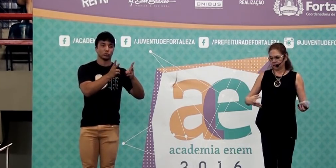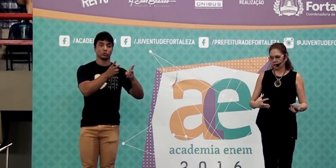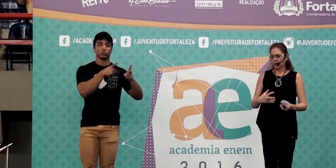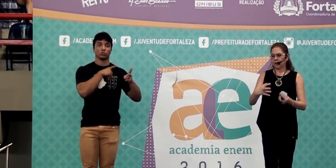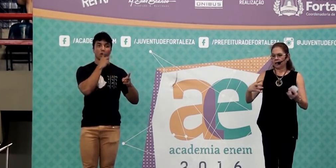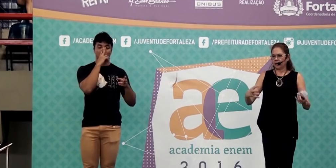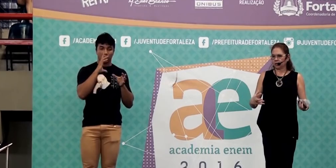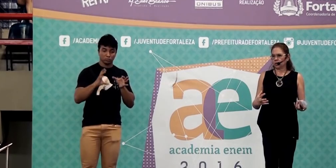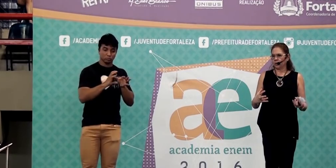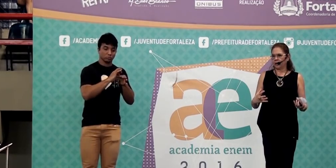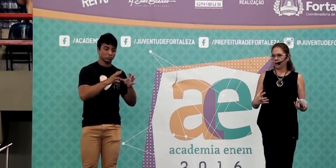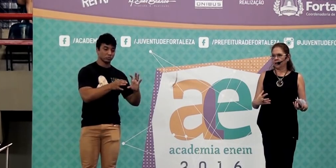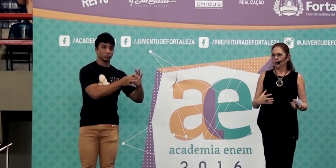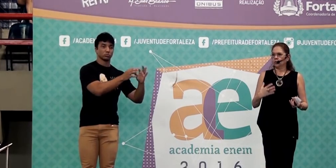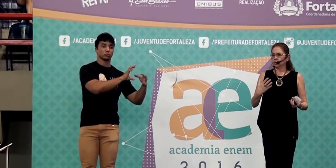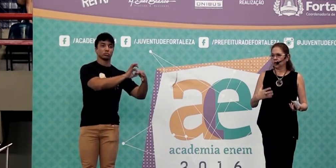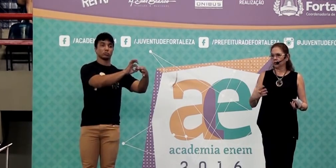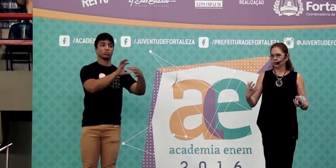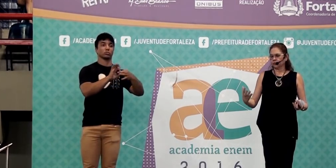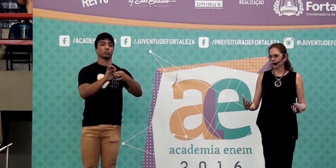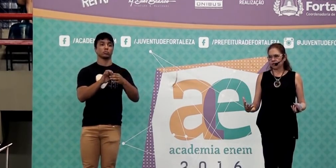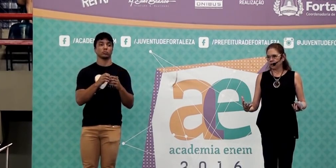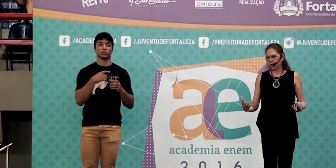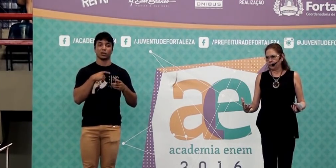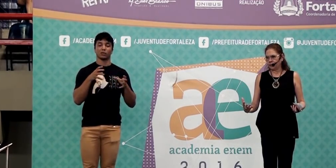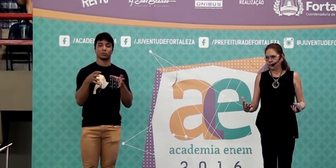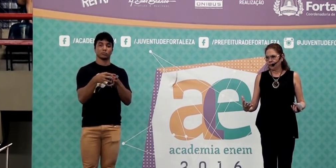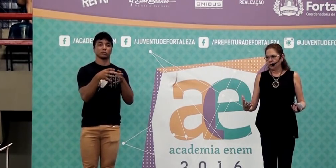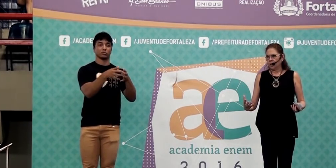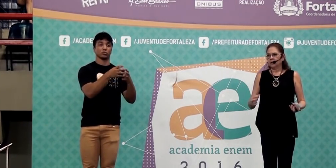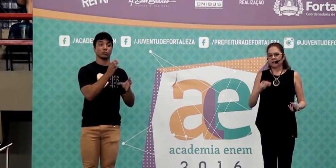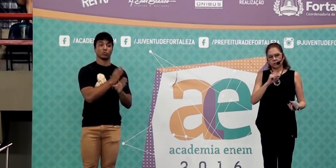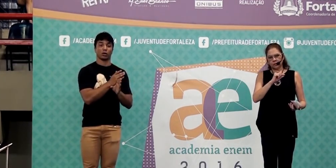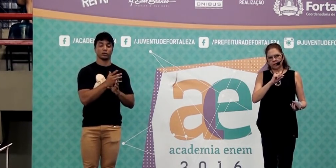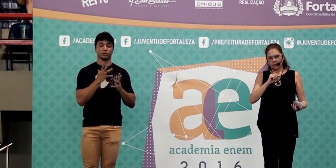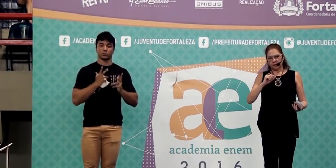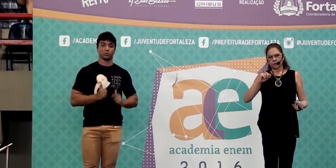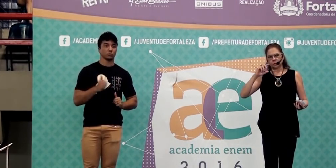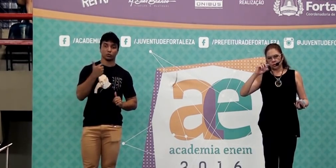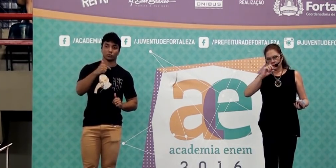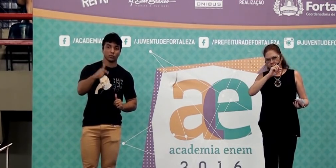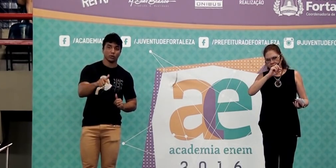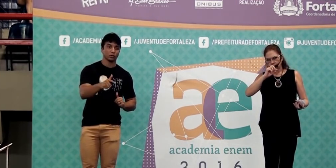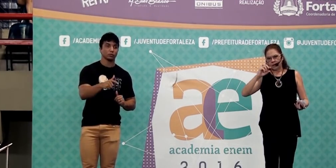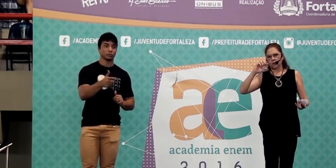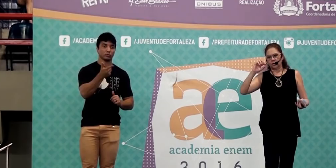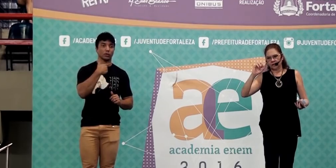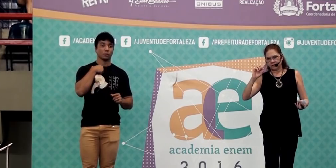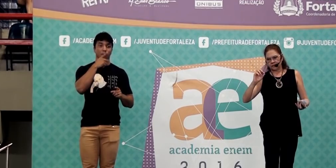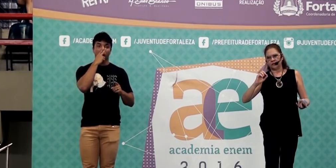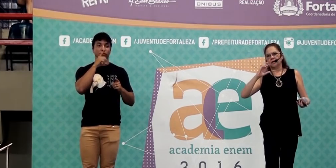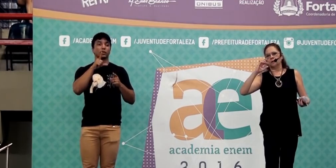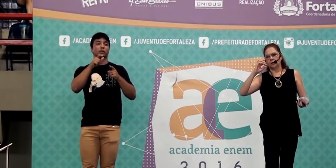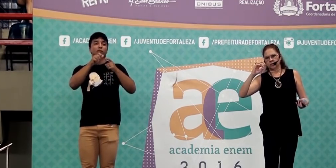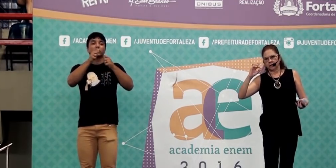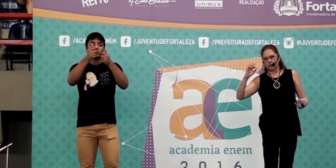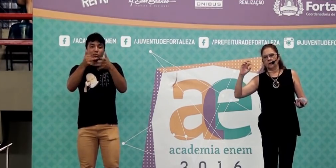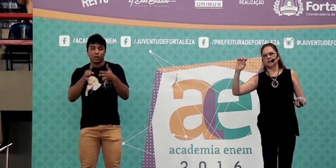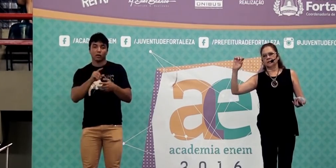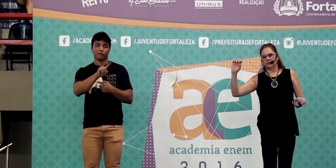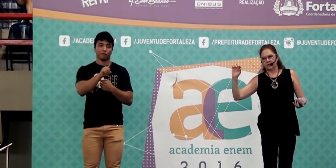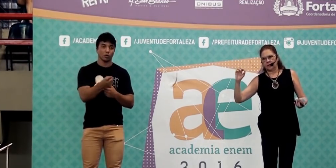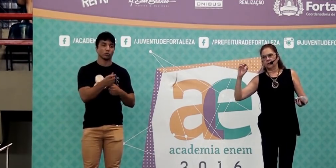os seus pares, quem rege com ele, com todos com ficha limpa. Vocês estão entendendo que eu estou dizendo uma coisa, vírgula,